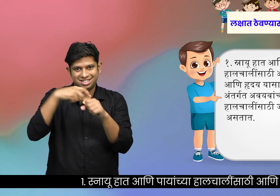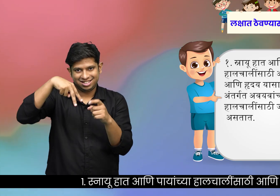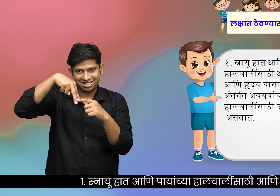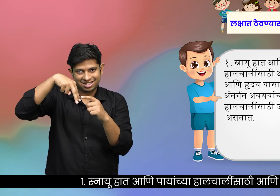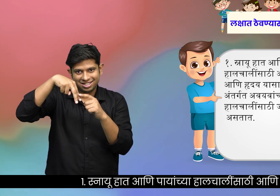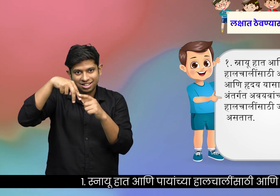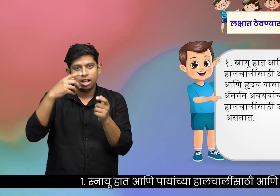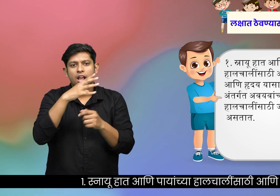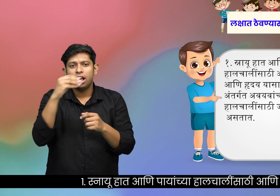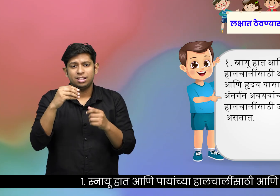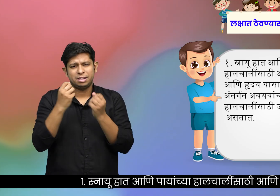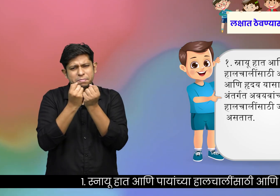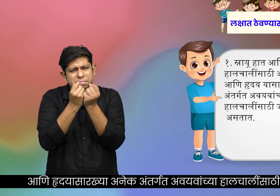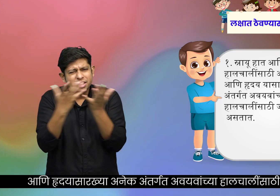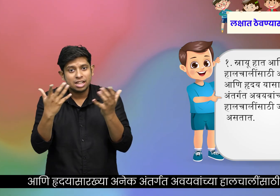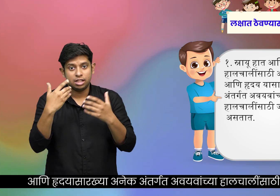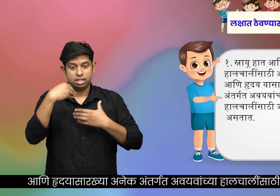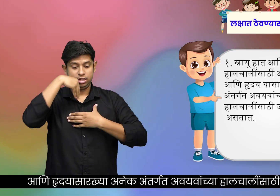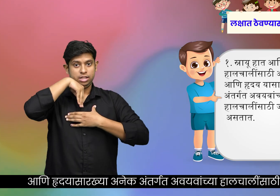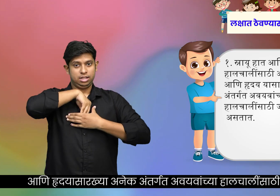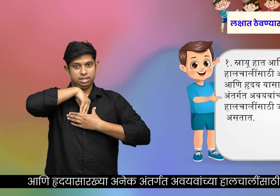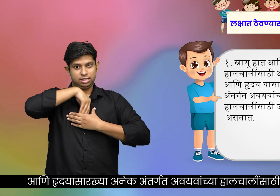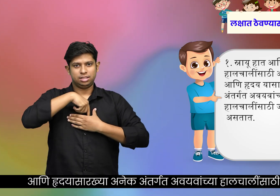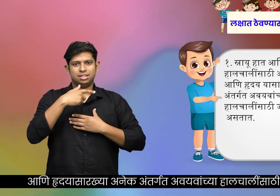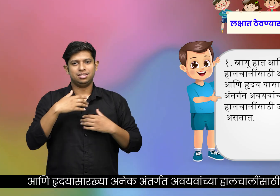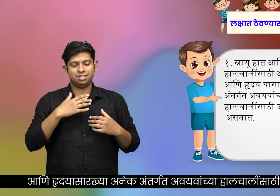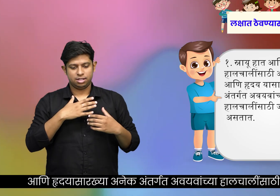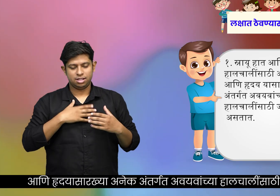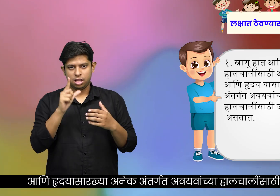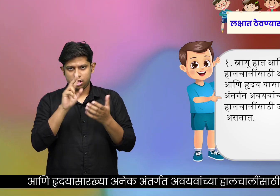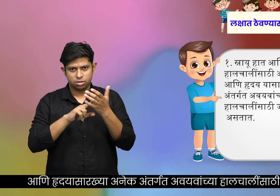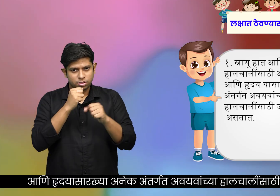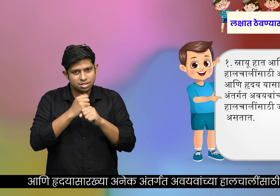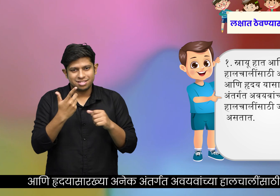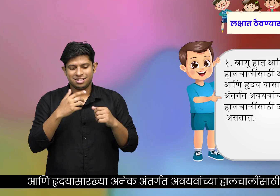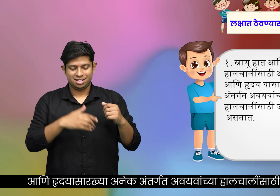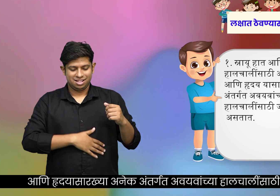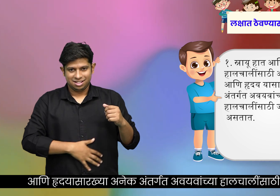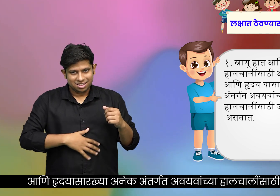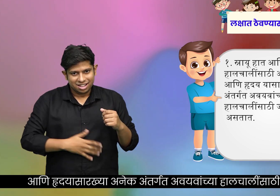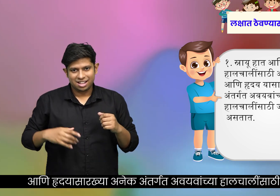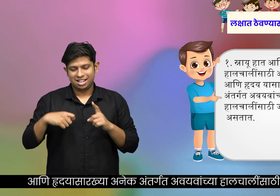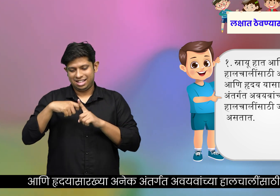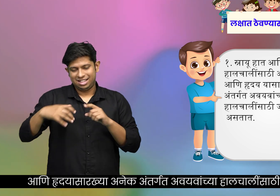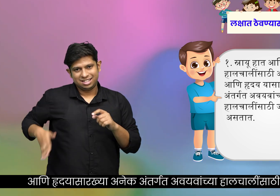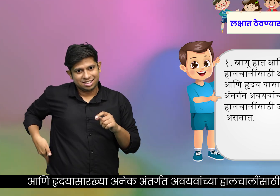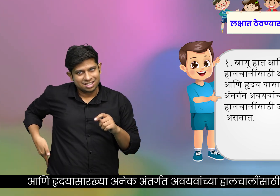आतडे आणि हृदयासारखे अनेक अंतर्गत अवयवांच्या हालचालीसाठी जबाबदार